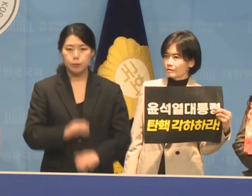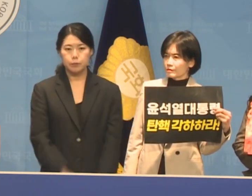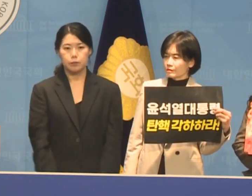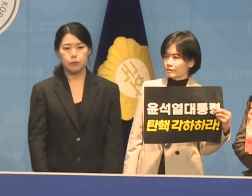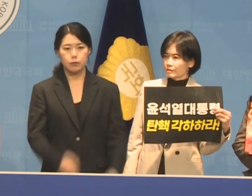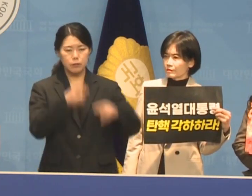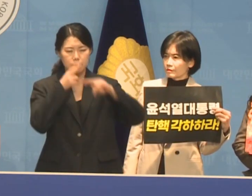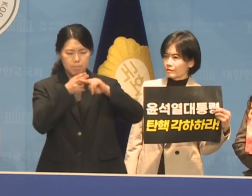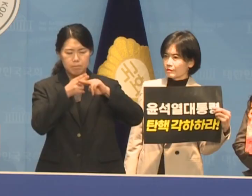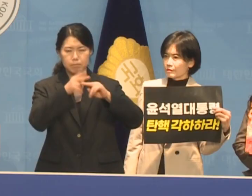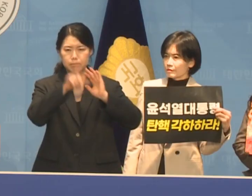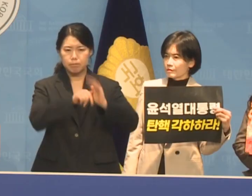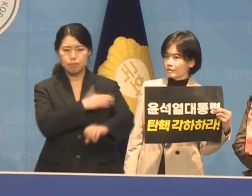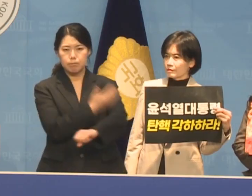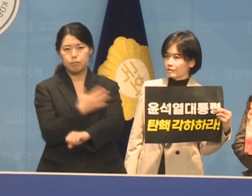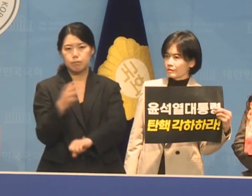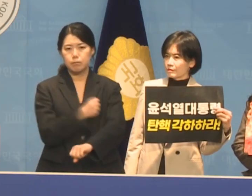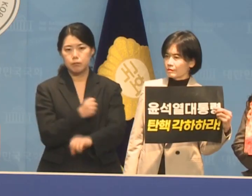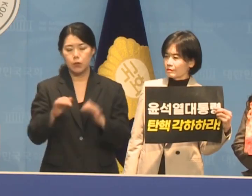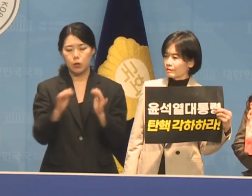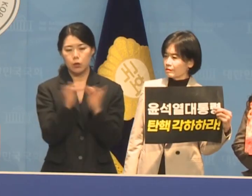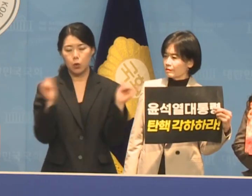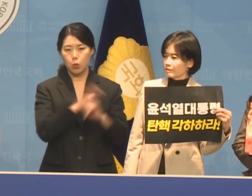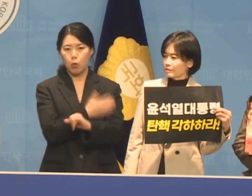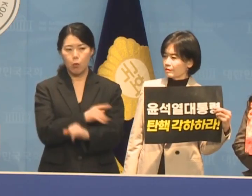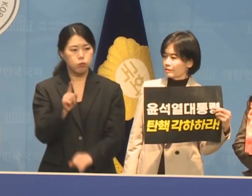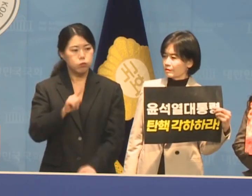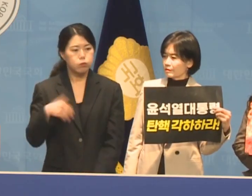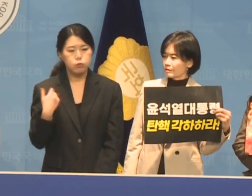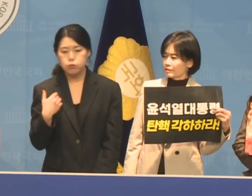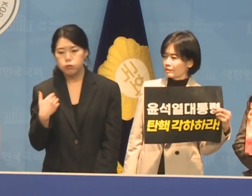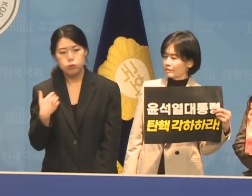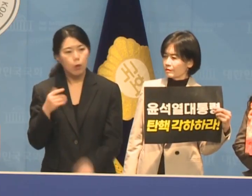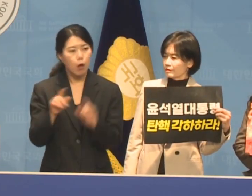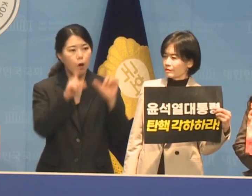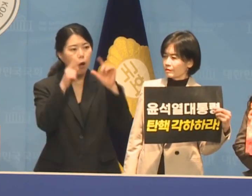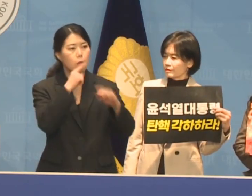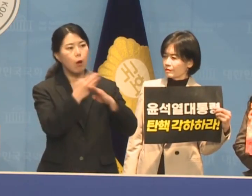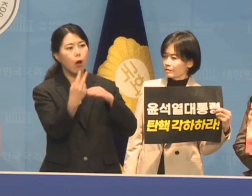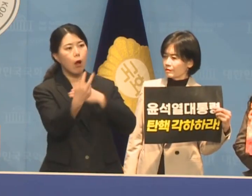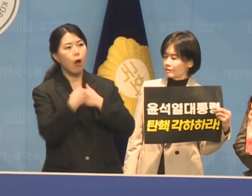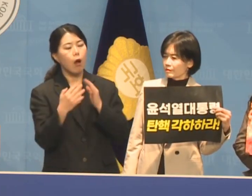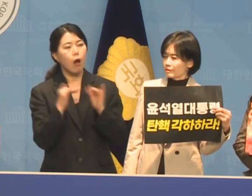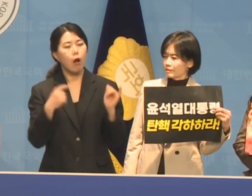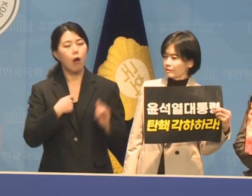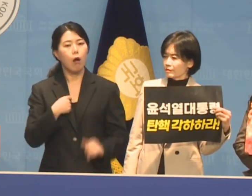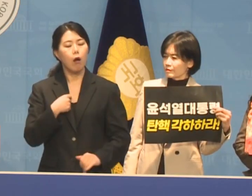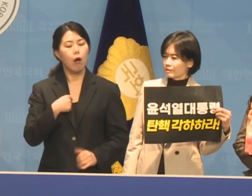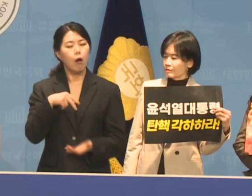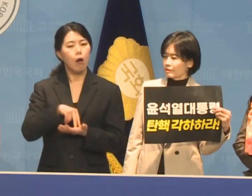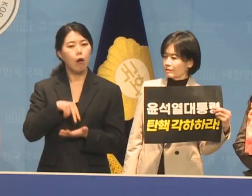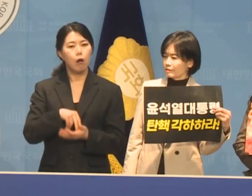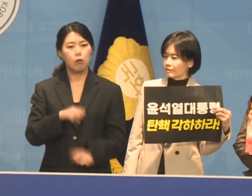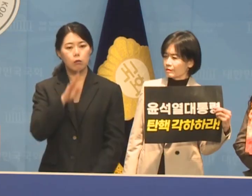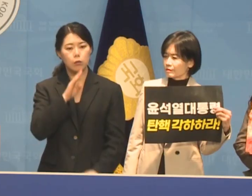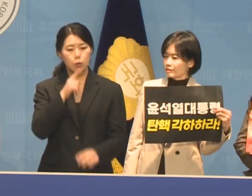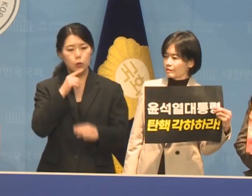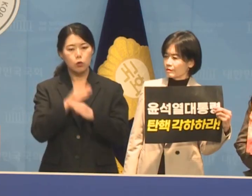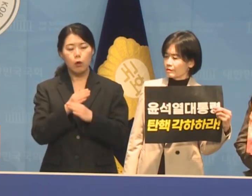사유화한 권력으로 인간의 권리가 무엇인지조차 모르고 살아왔던 탈북민들로서 저희들은